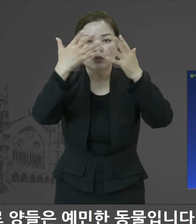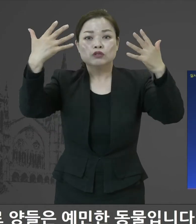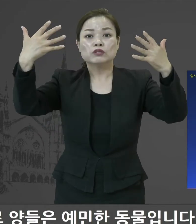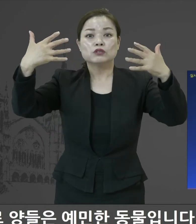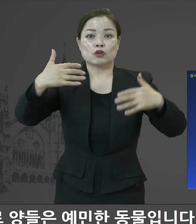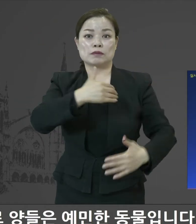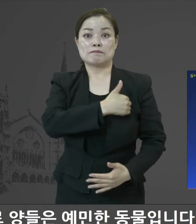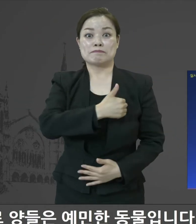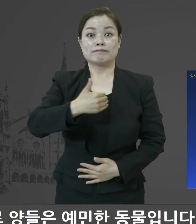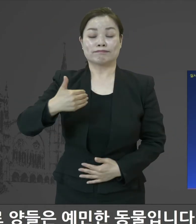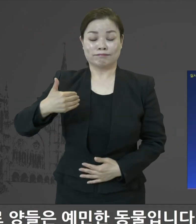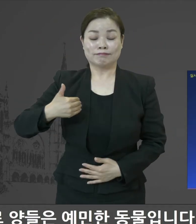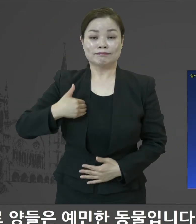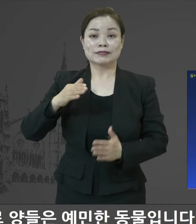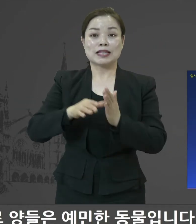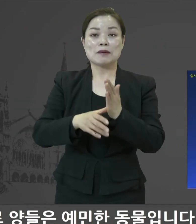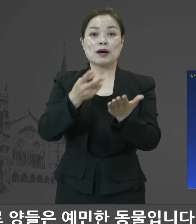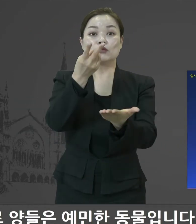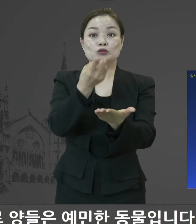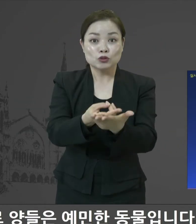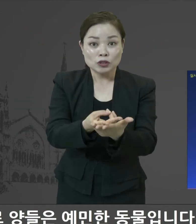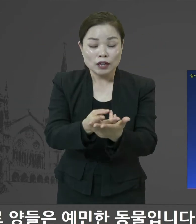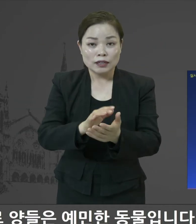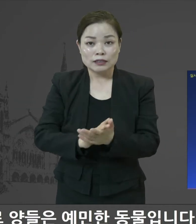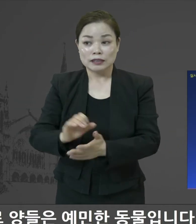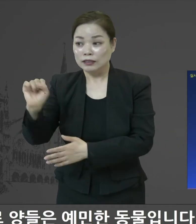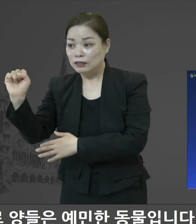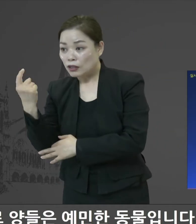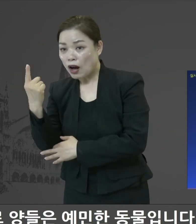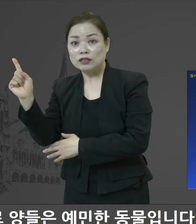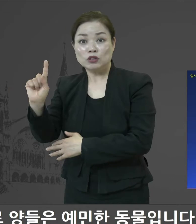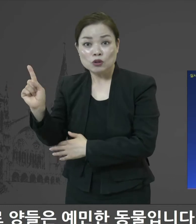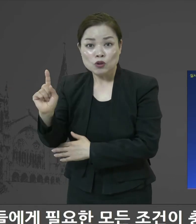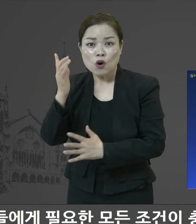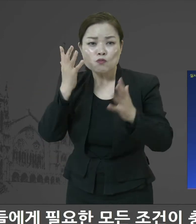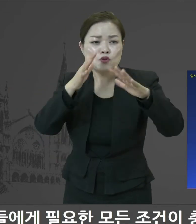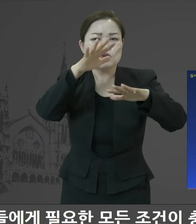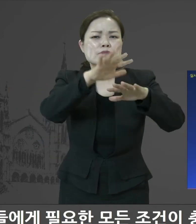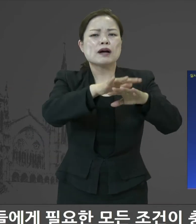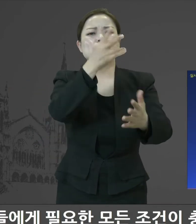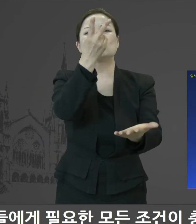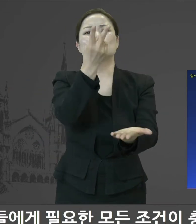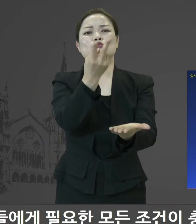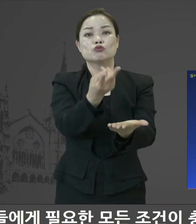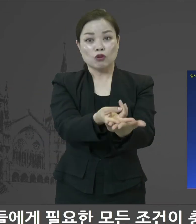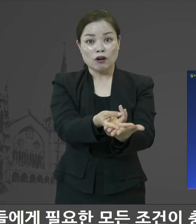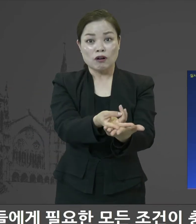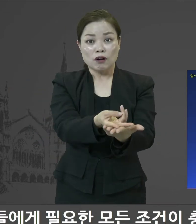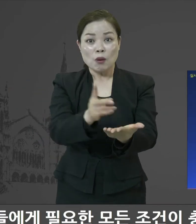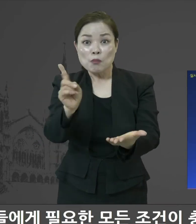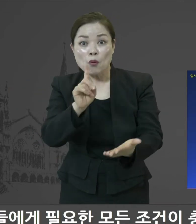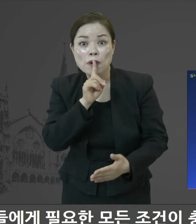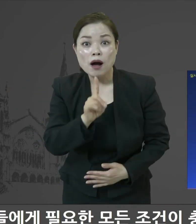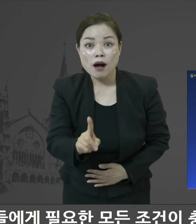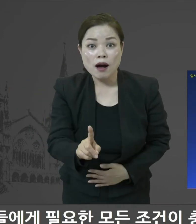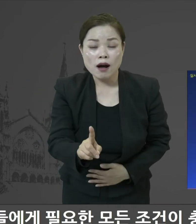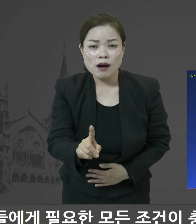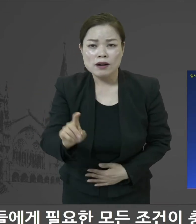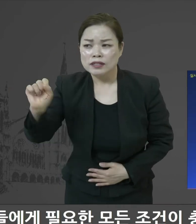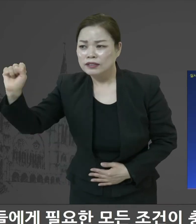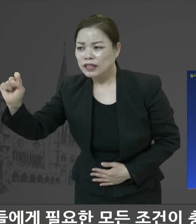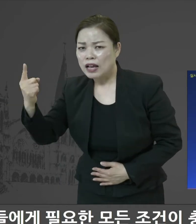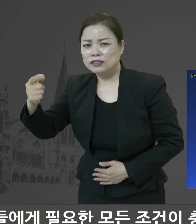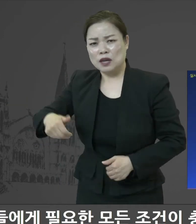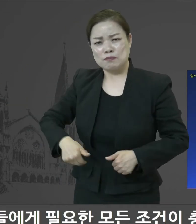다 충족되었다는 것입니다. 그런데 지금 다윗이 어떤 상태입니까? 푸른 풀밭에 누워 있습니다. 무엇을 이야기하는 겁니까?